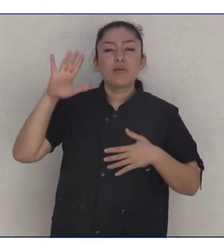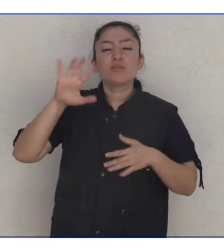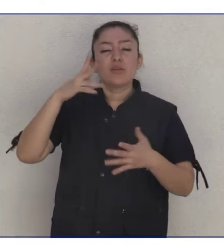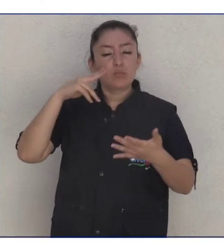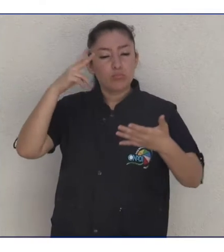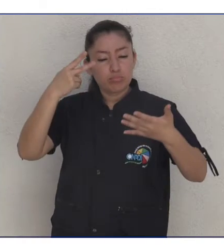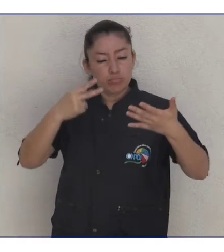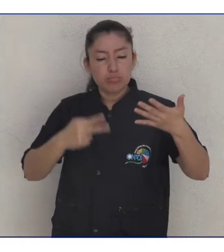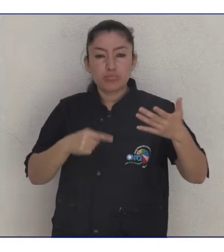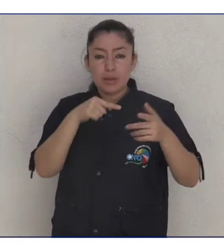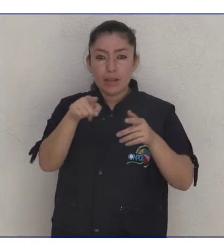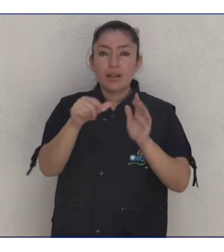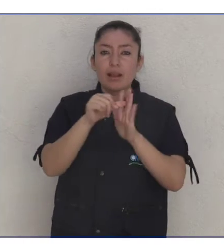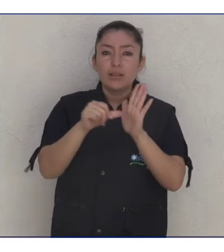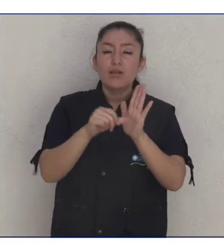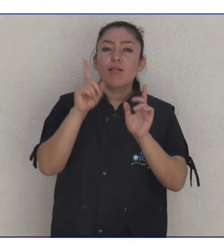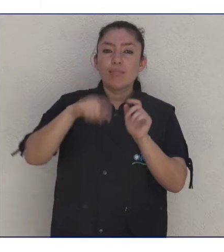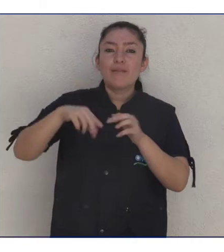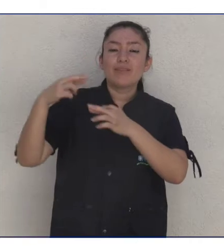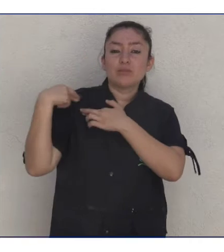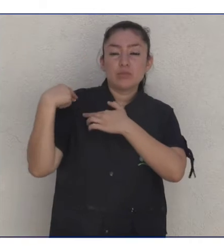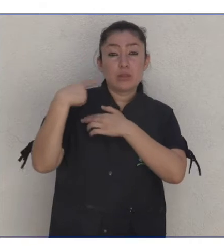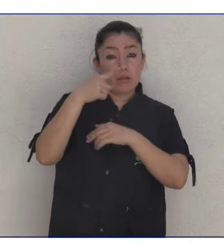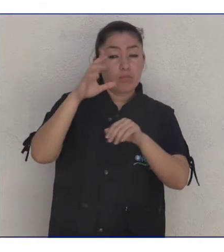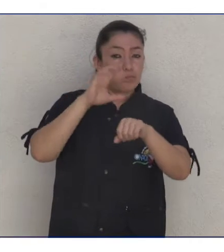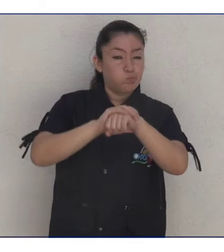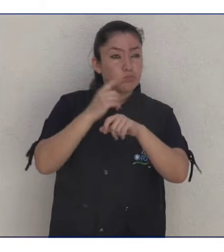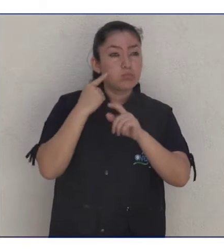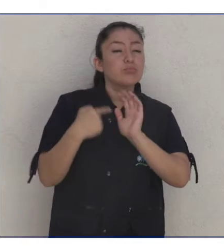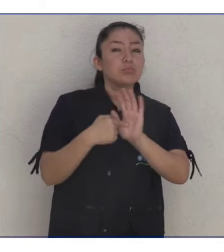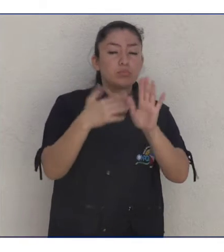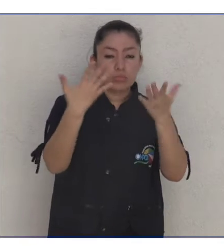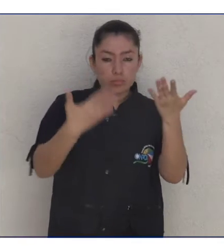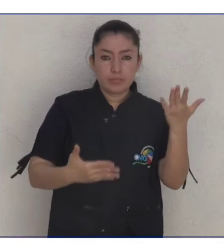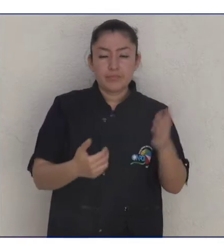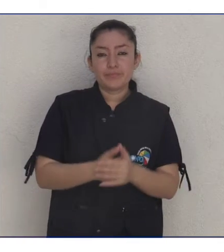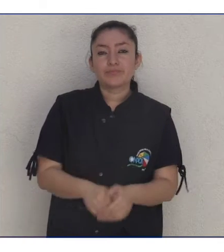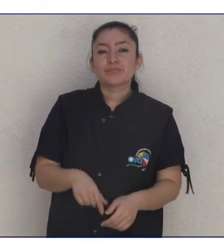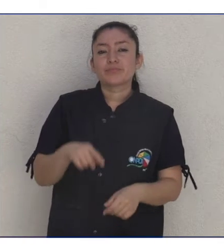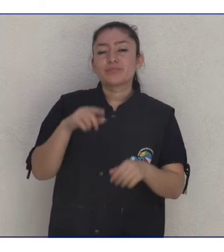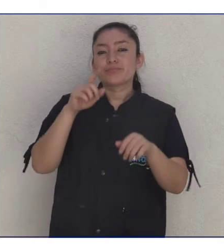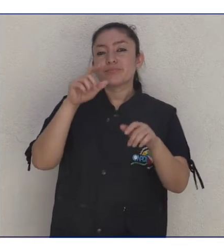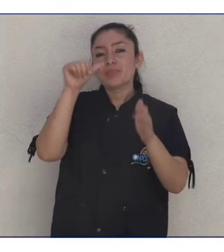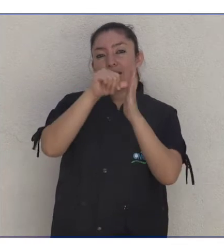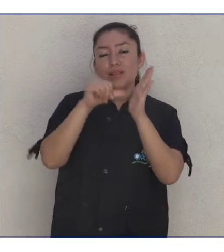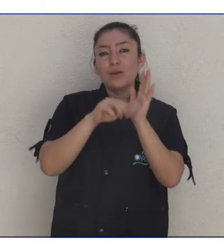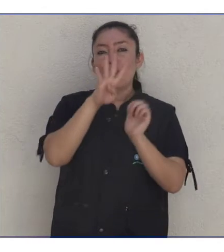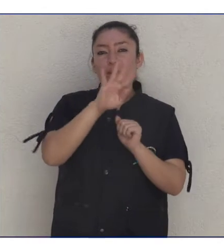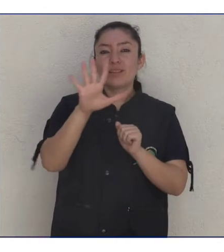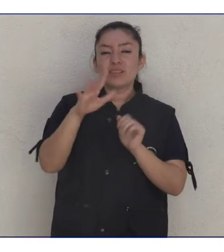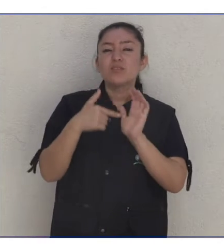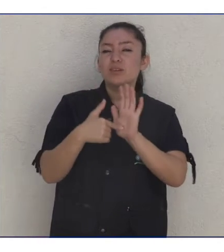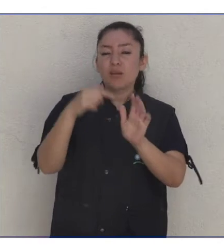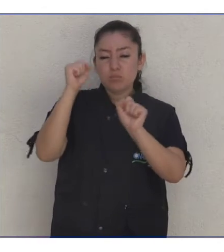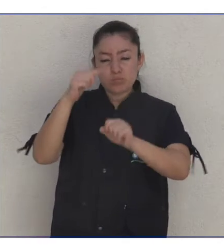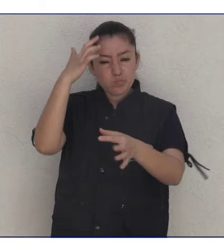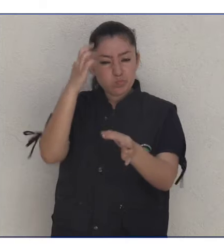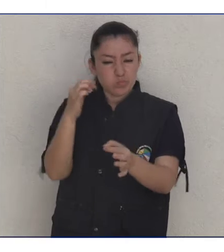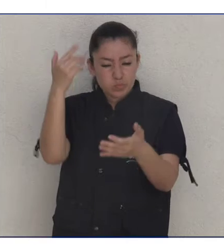previsto en este artículo será causal de responsabilidad penal. Artículo 45. Certeza de entrega de